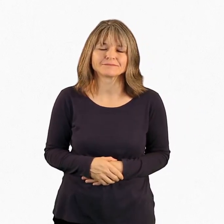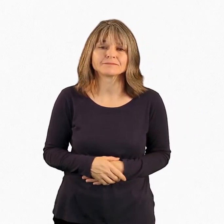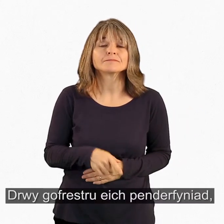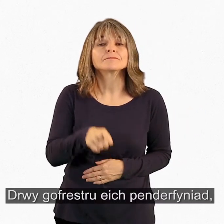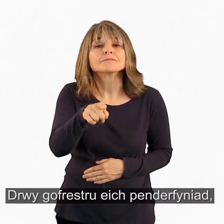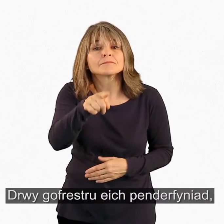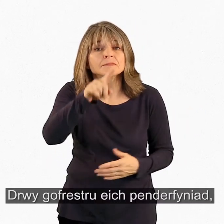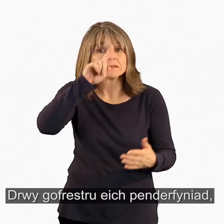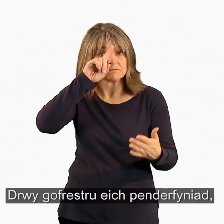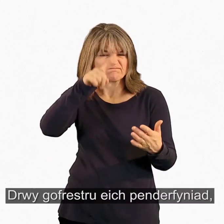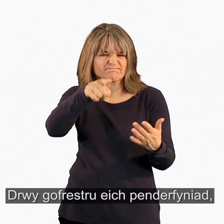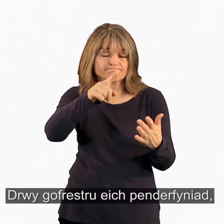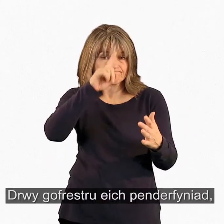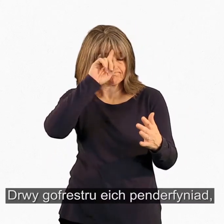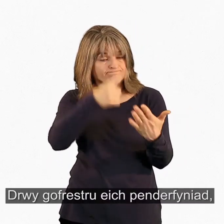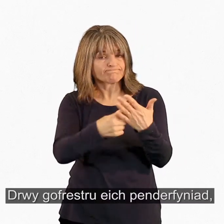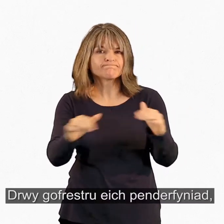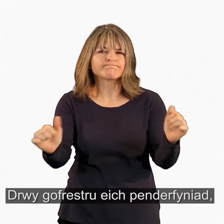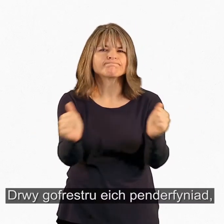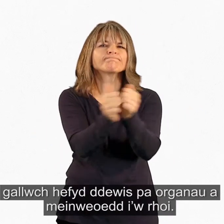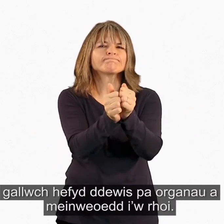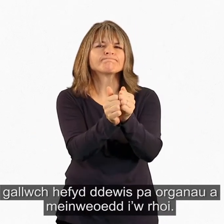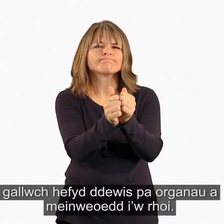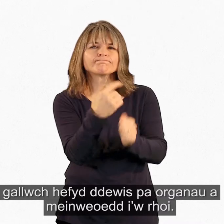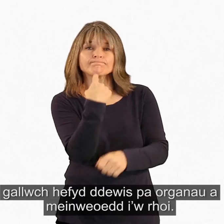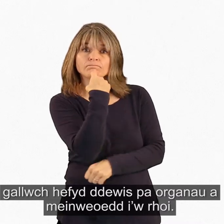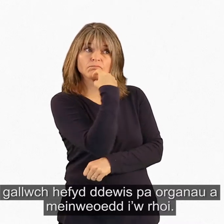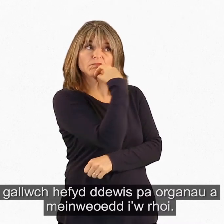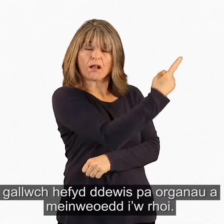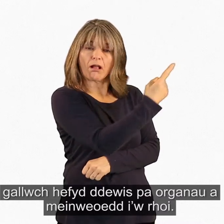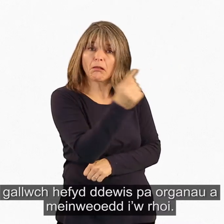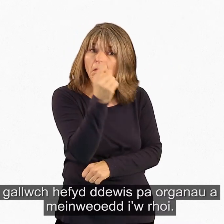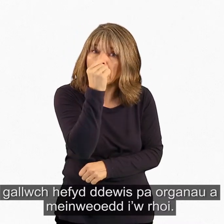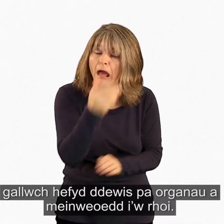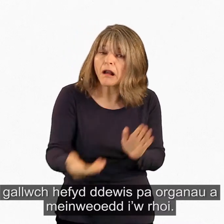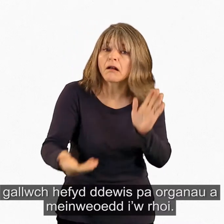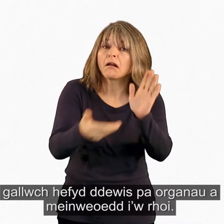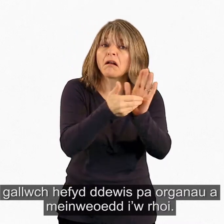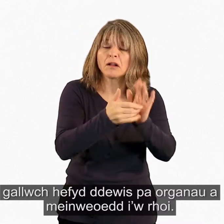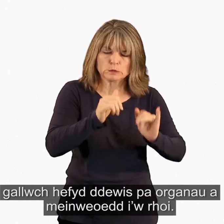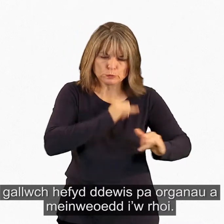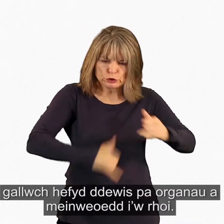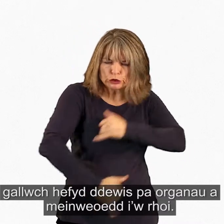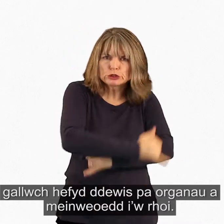Drwy gofrestru eich penderfyniad, gallwch hefyd ddewis pa organau a meinweoedd yw rhoi